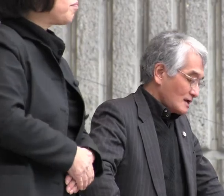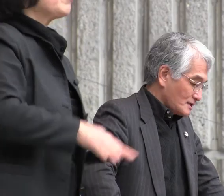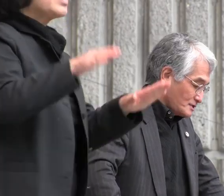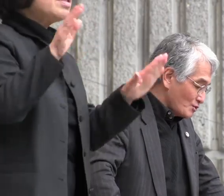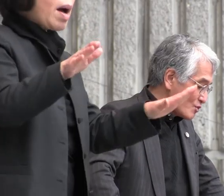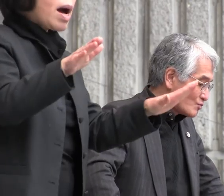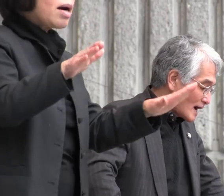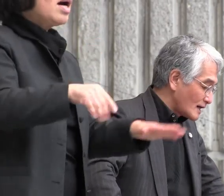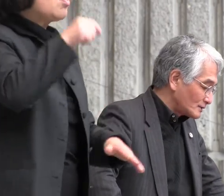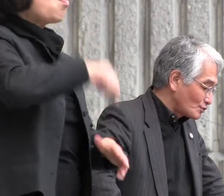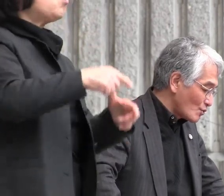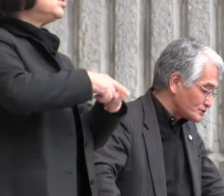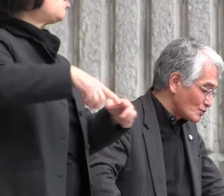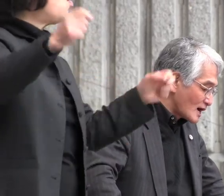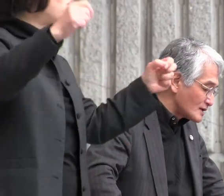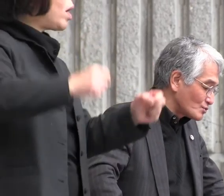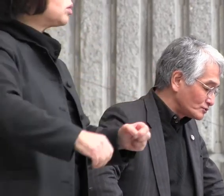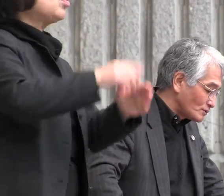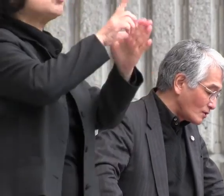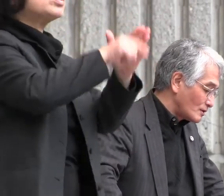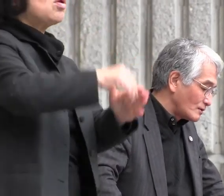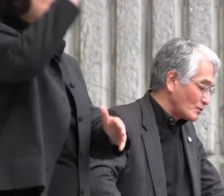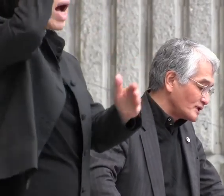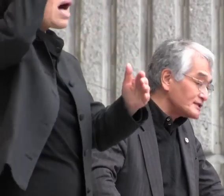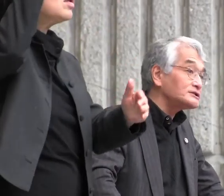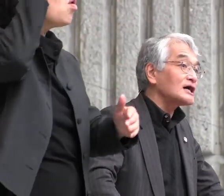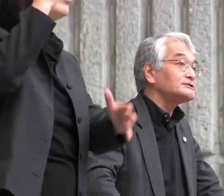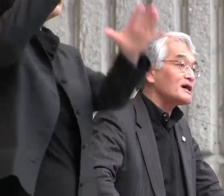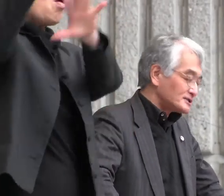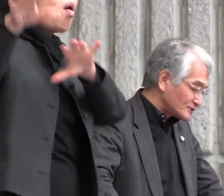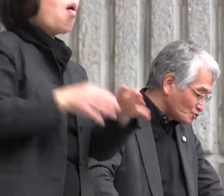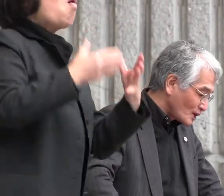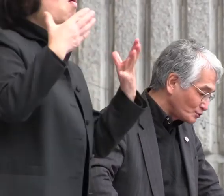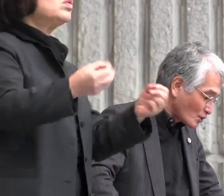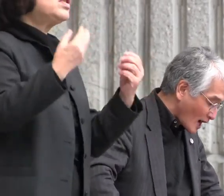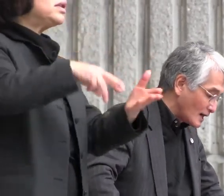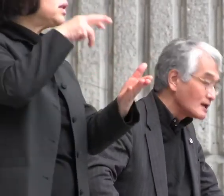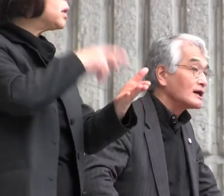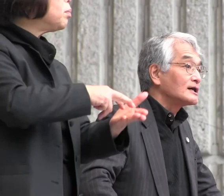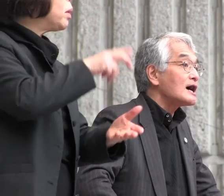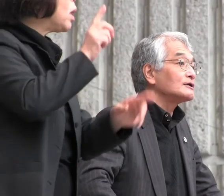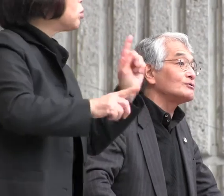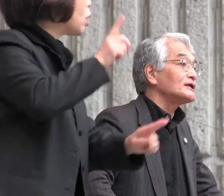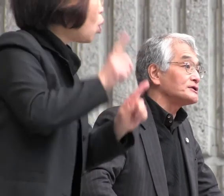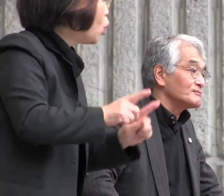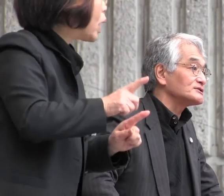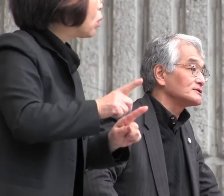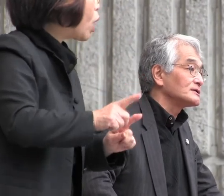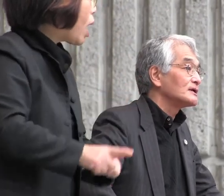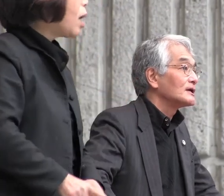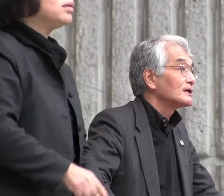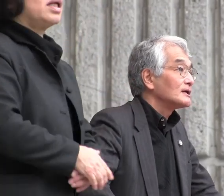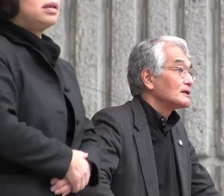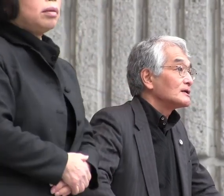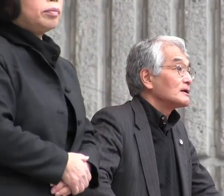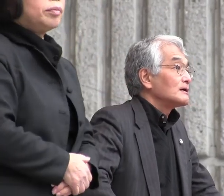今日本は当時の韓国と同じ立場に立つのかどうかが問われています